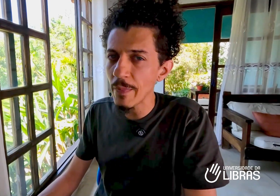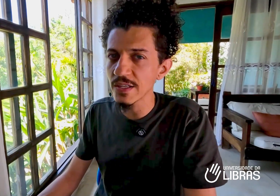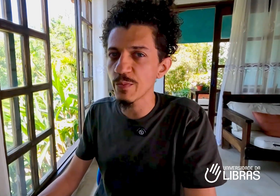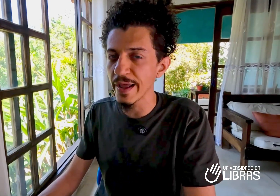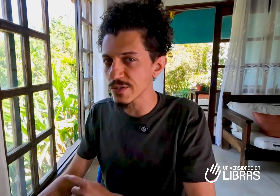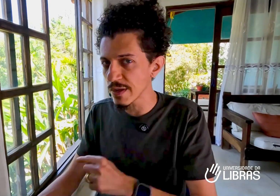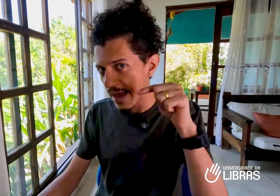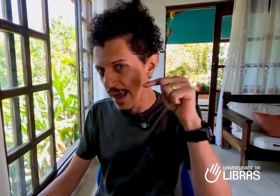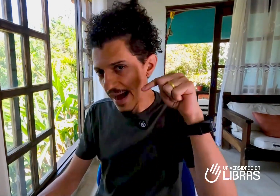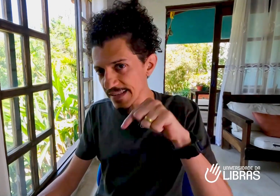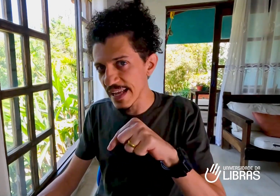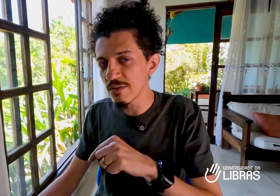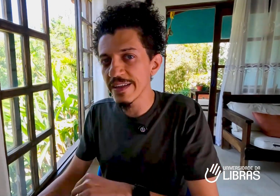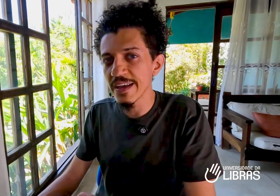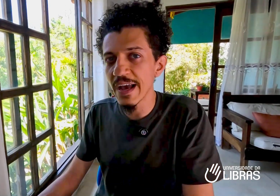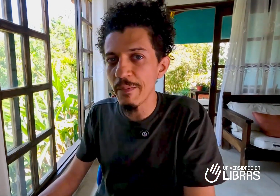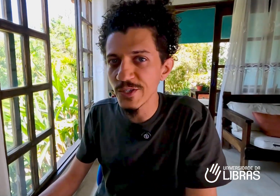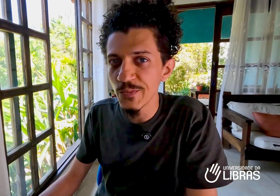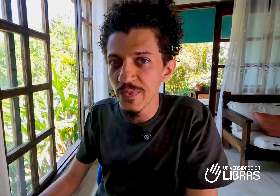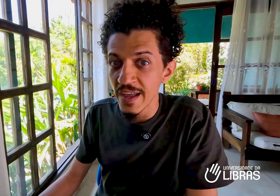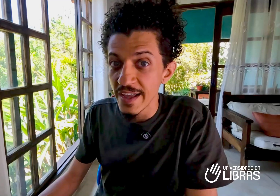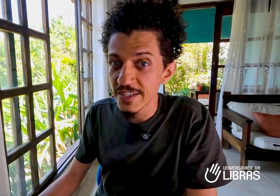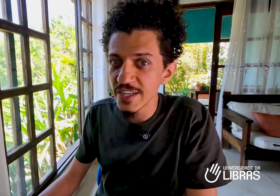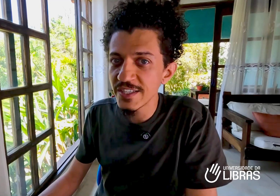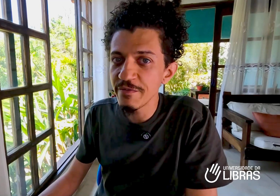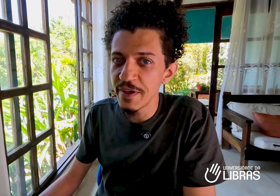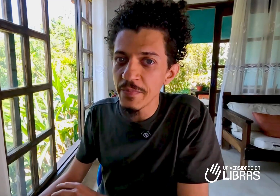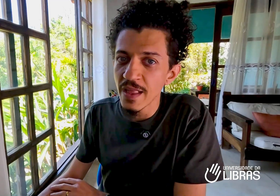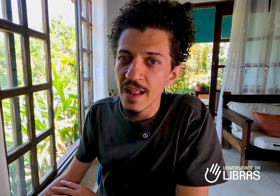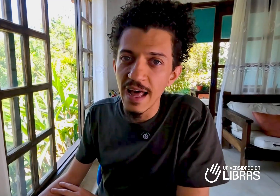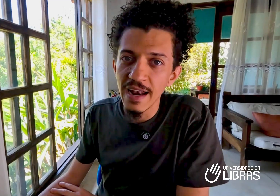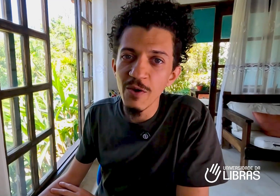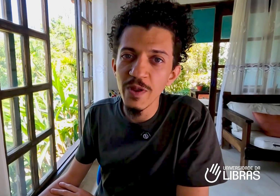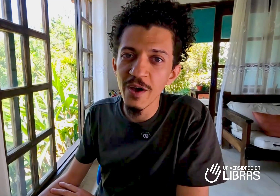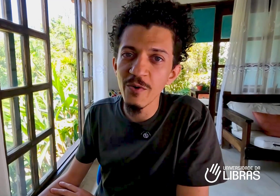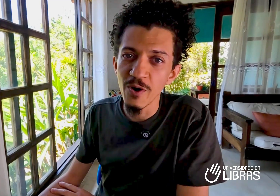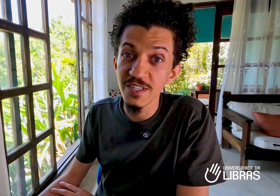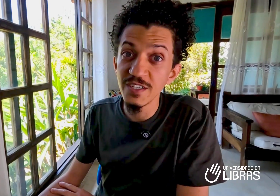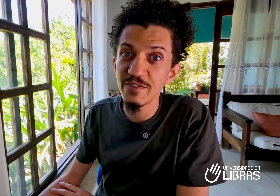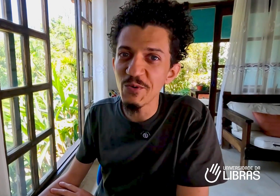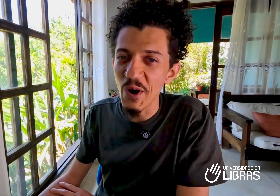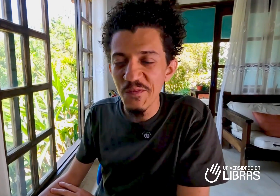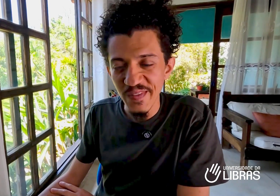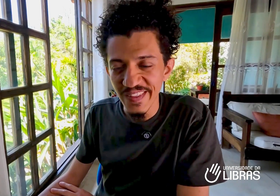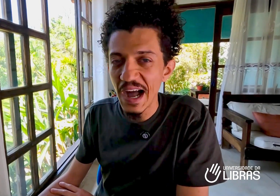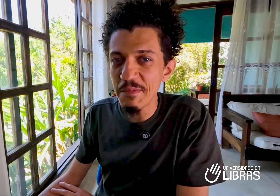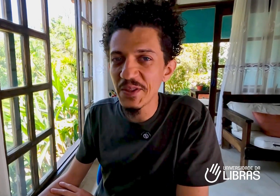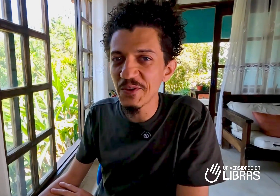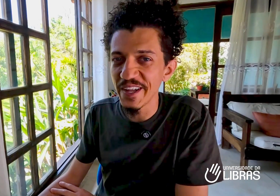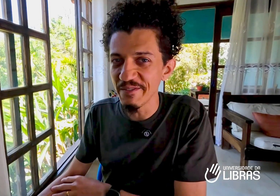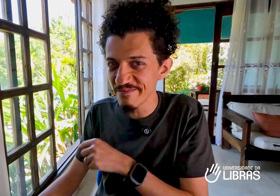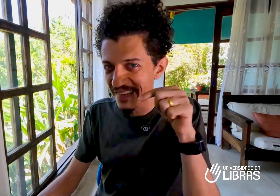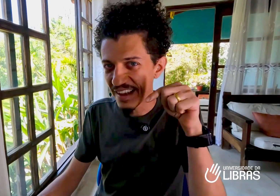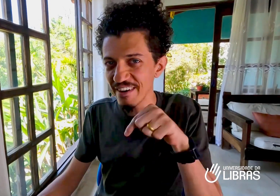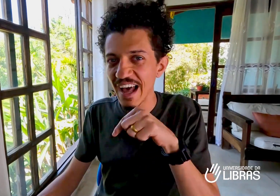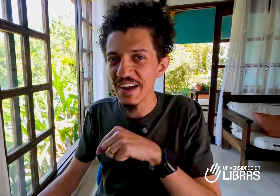passo para isso, acesse o link aqui abaixo e a gente se vê lá na reunião nossa individual da mentoria. Vai lá!